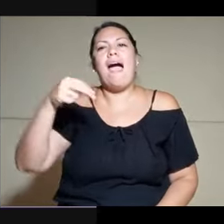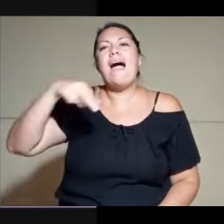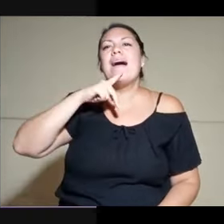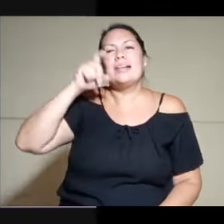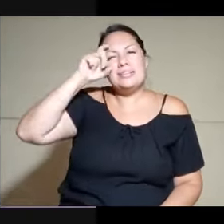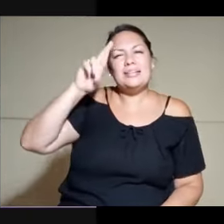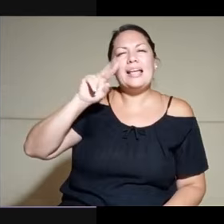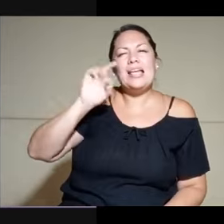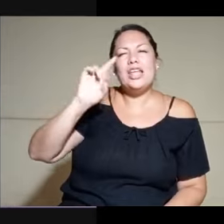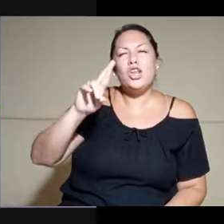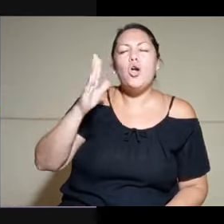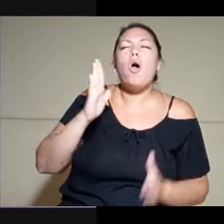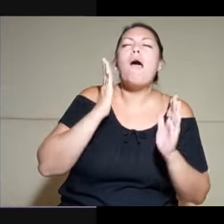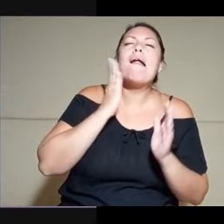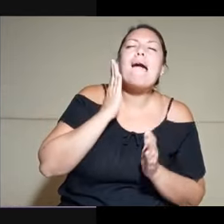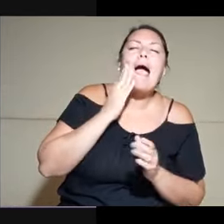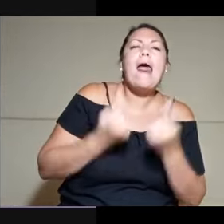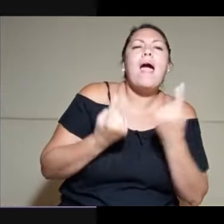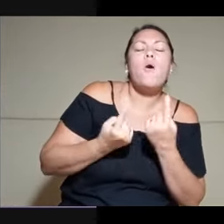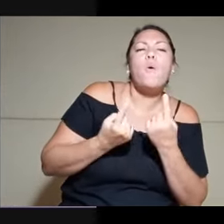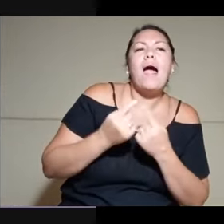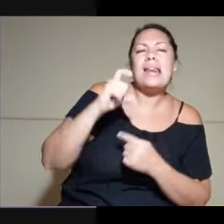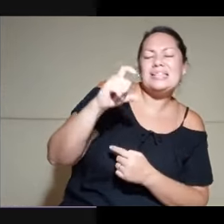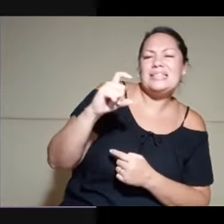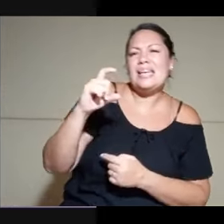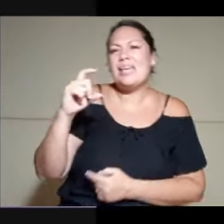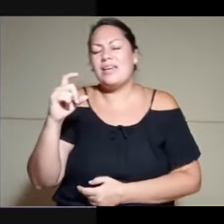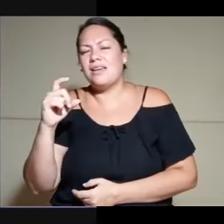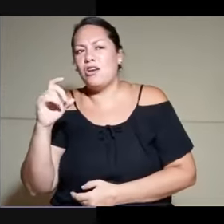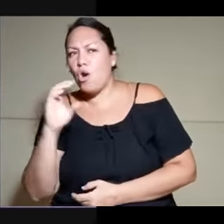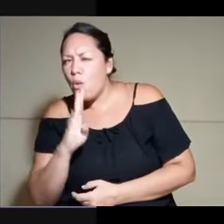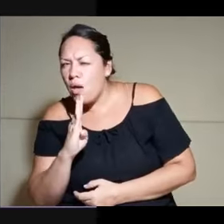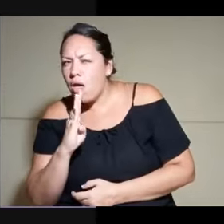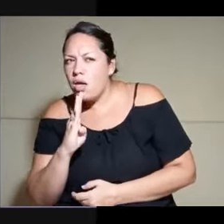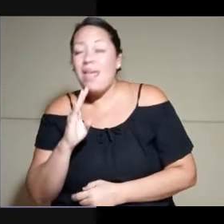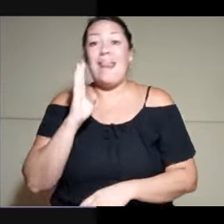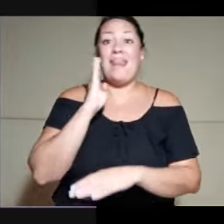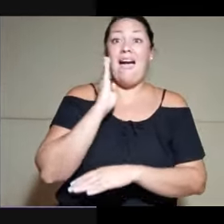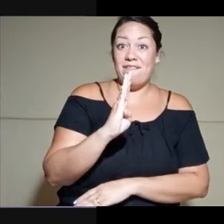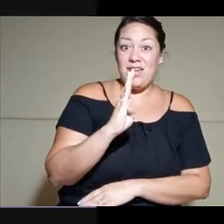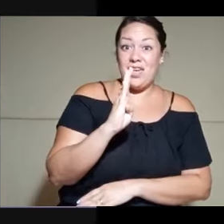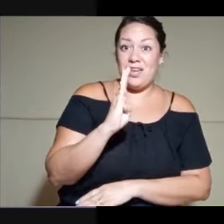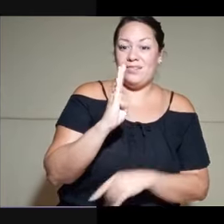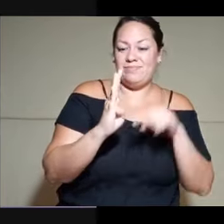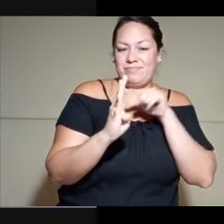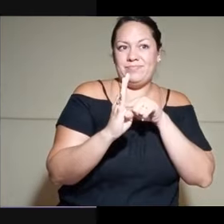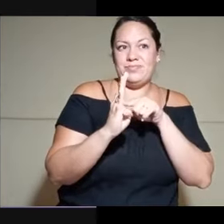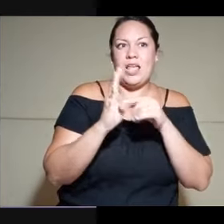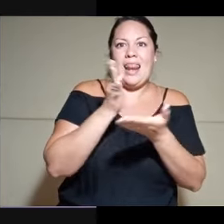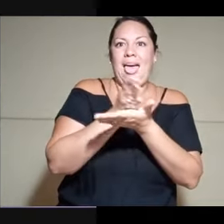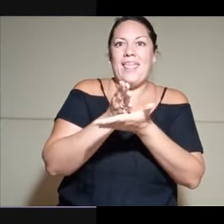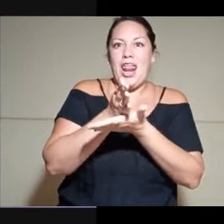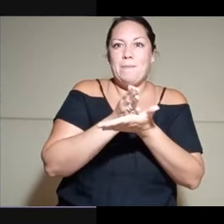Entonces, sí, profe, ¿cuál era la cara No, anterior? la B, la ventral. ¿La imagen C o Esta la es B?